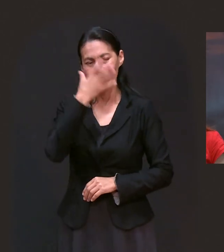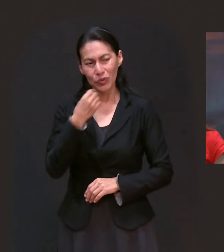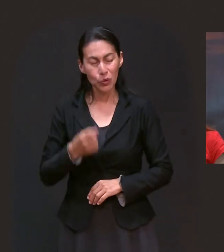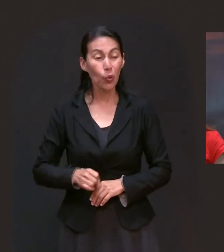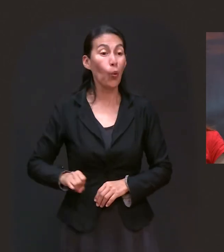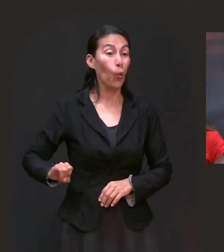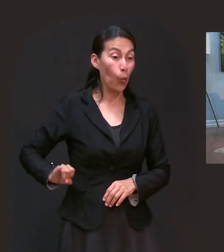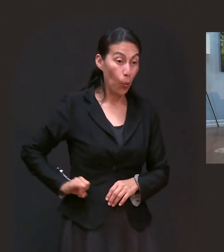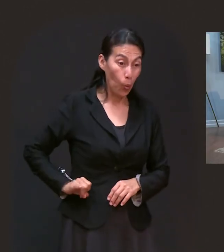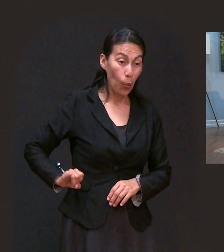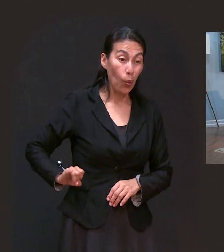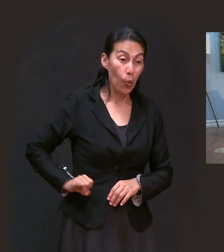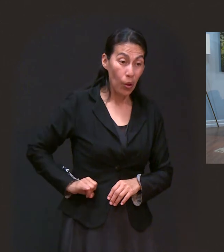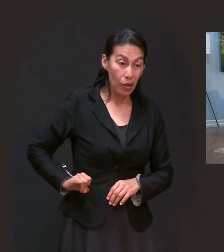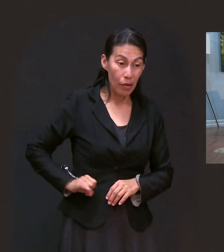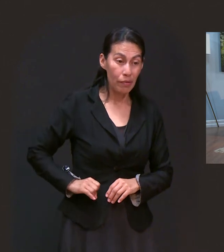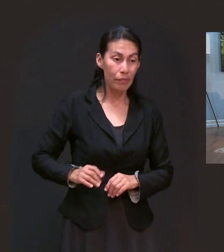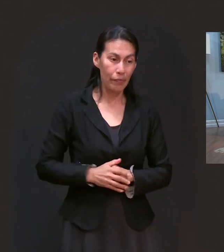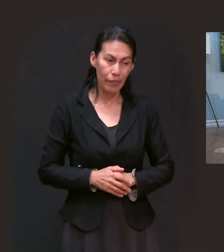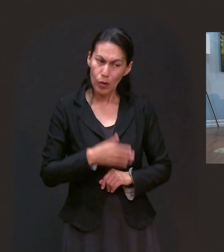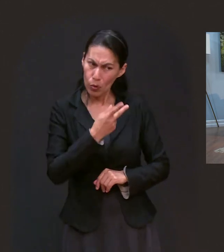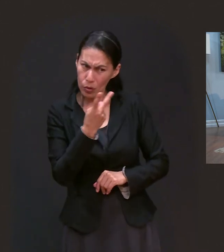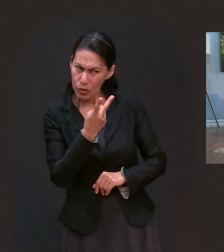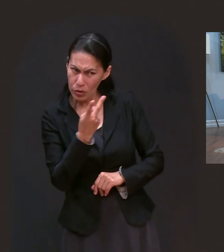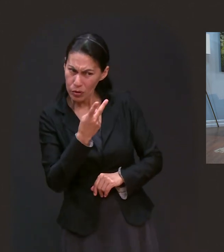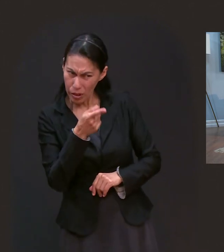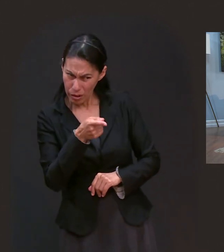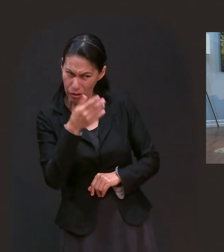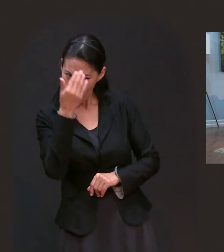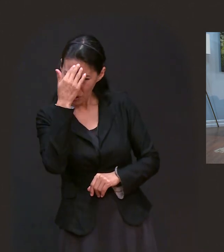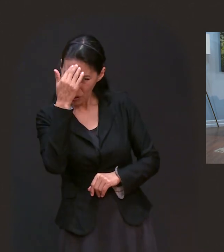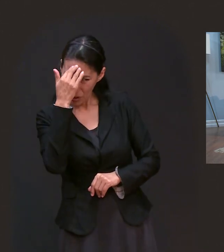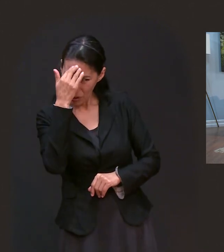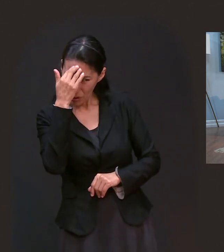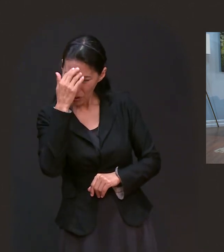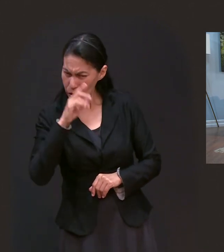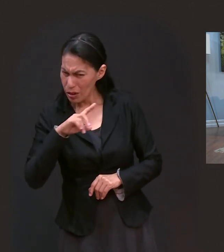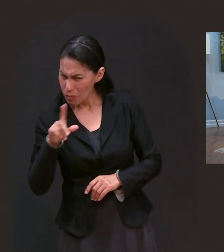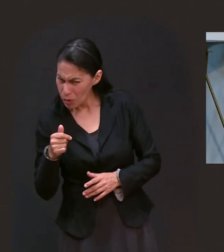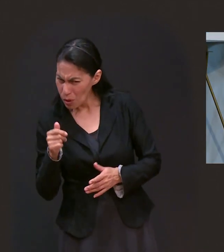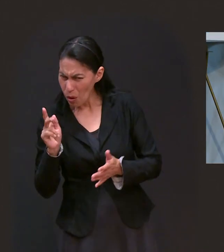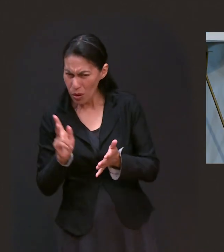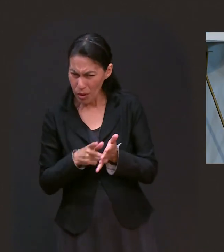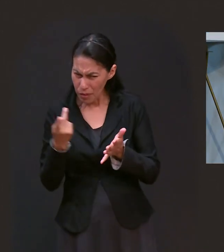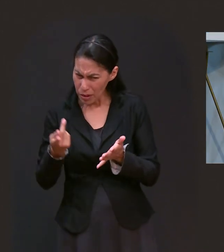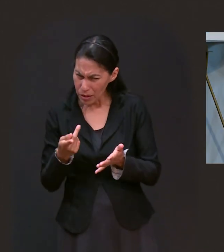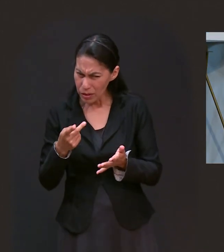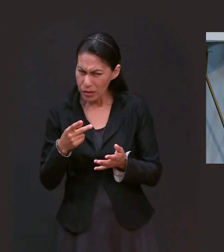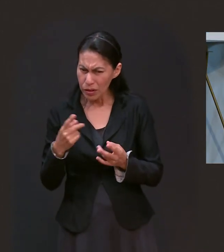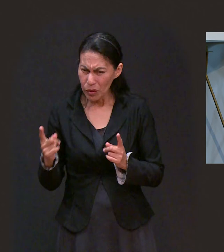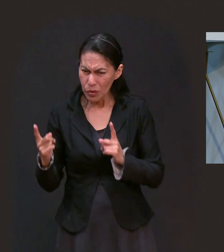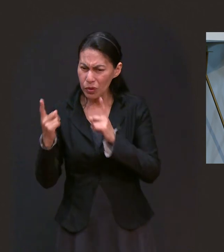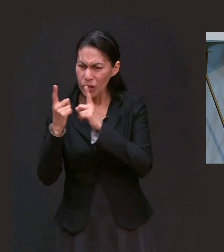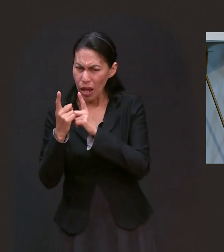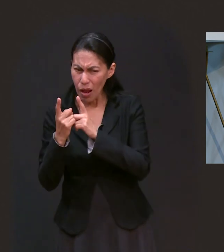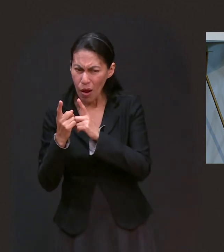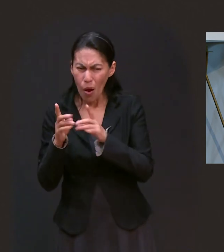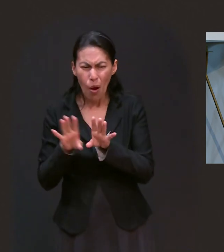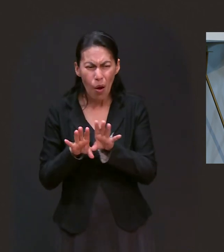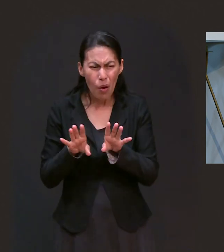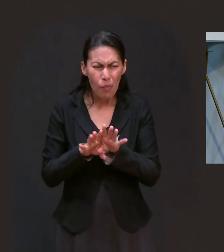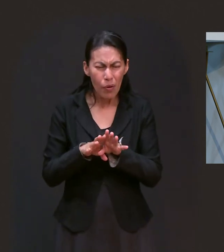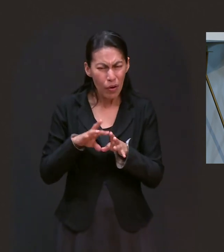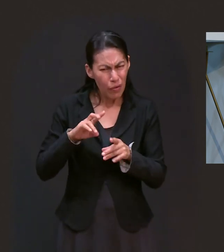su misión al instante que interesante y digamos que allí se conocieron pero después volvieron a